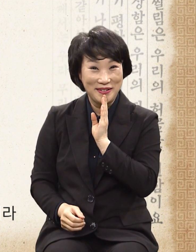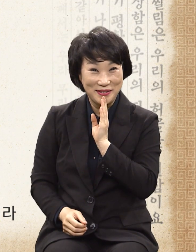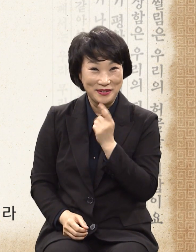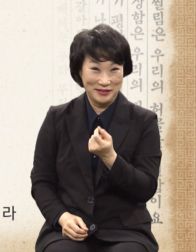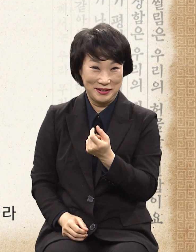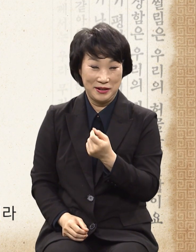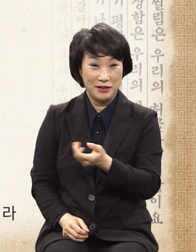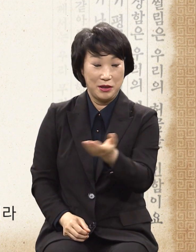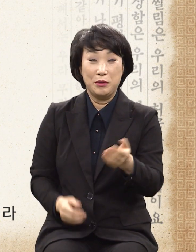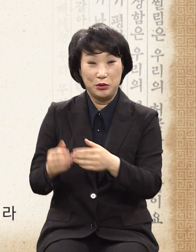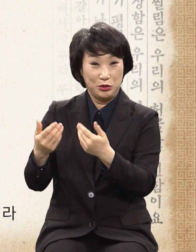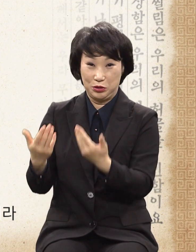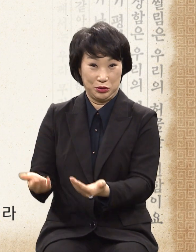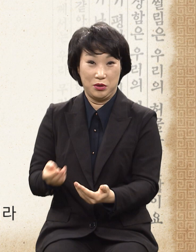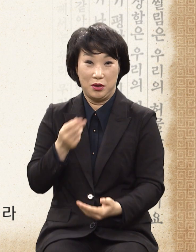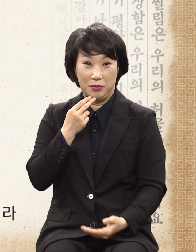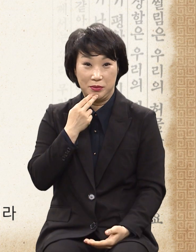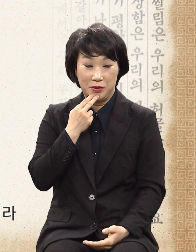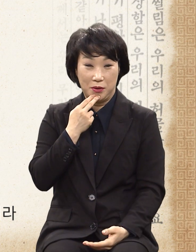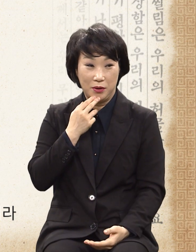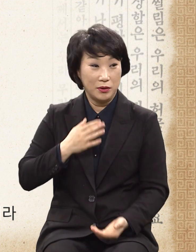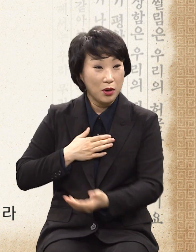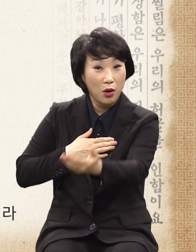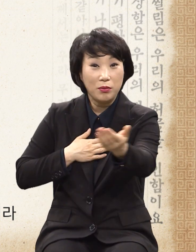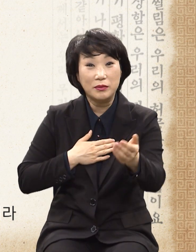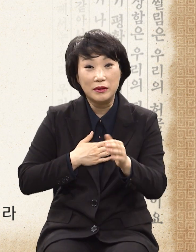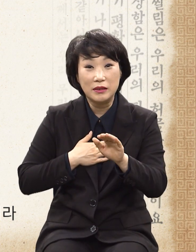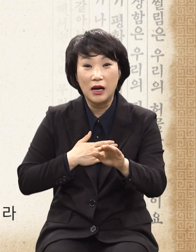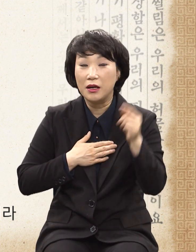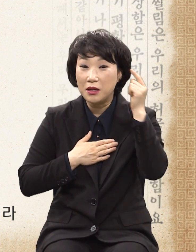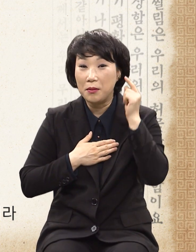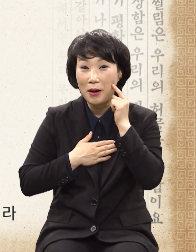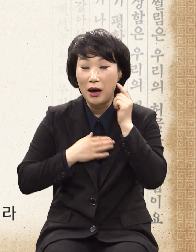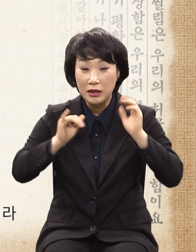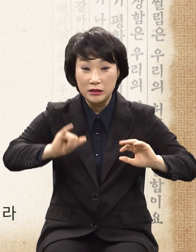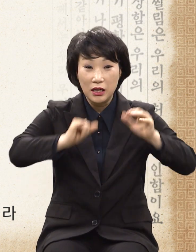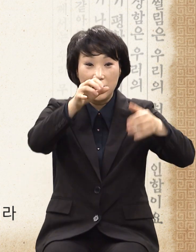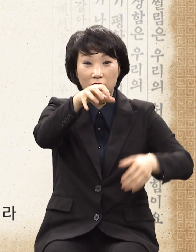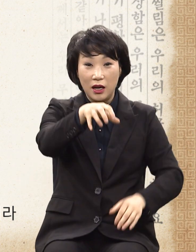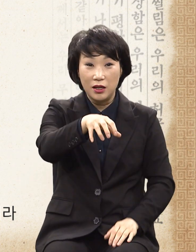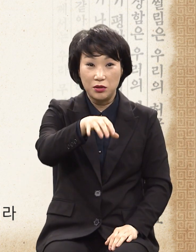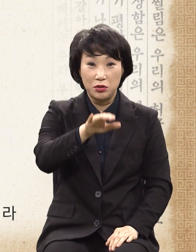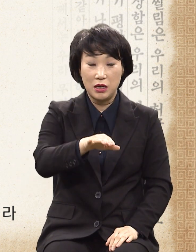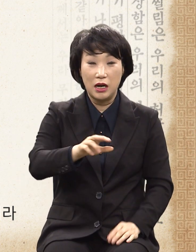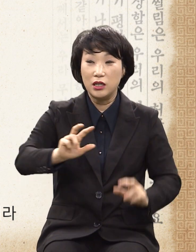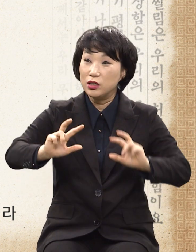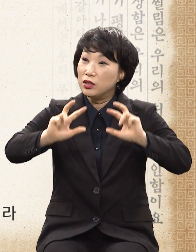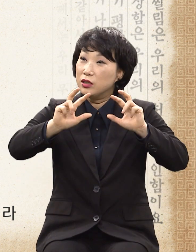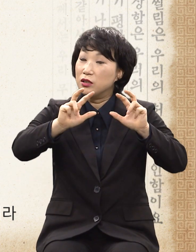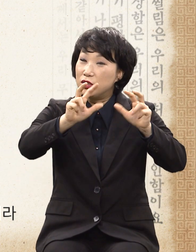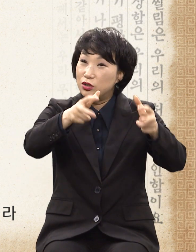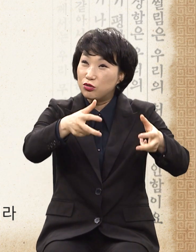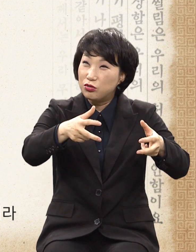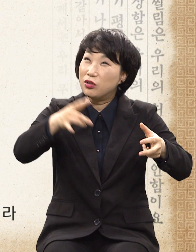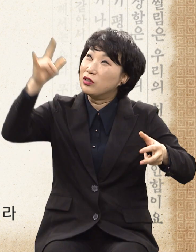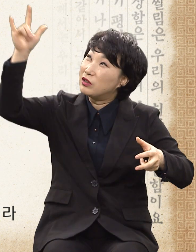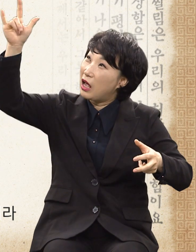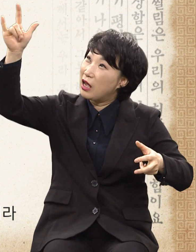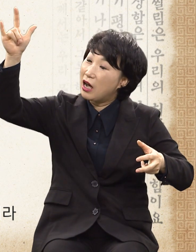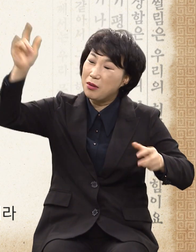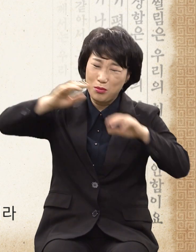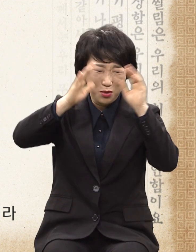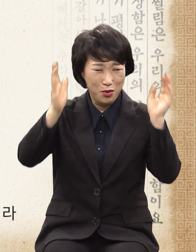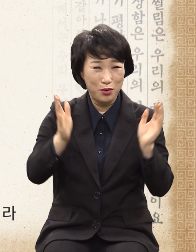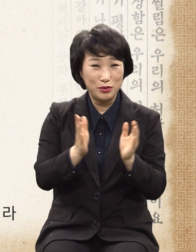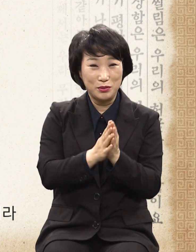있습니다. 쉬지 않습니다. 여러분, 그러니까 이 세상은 지구로부터 태양으로부터